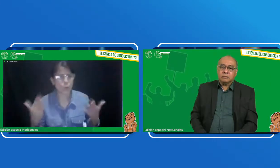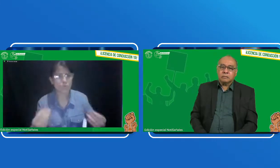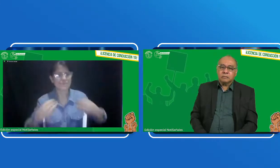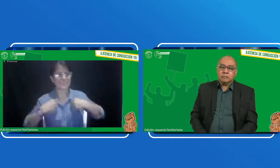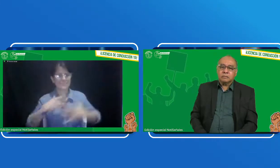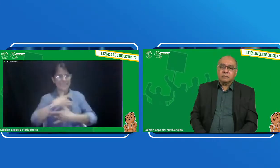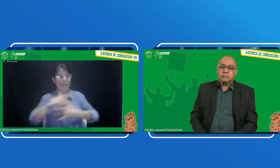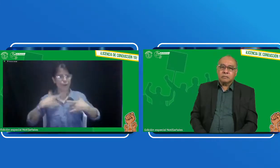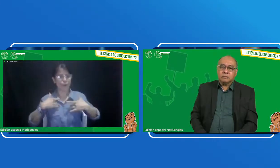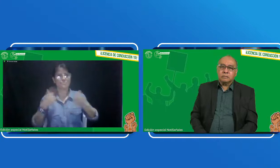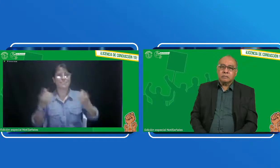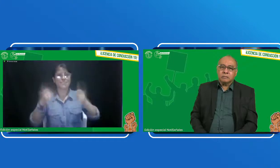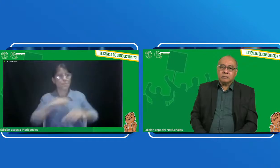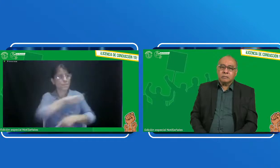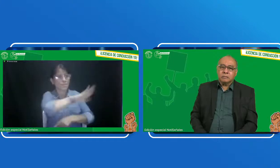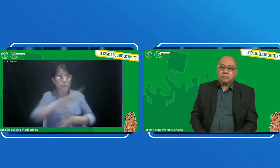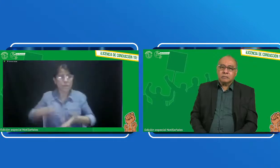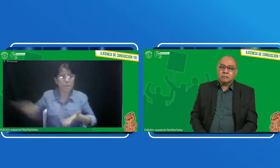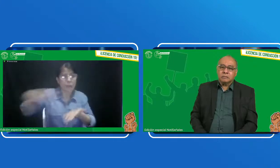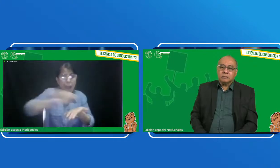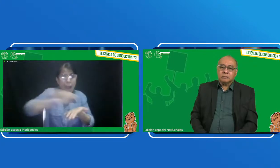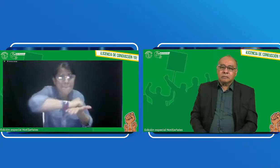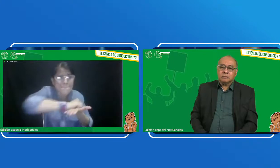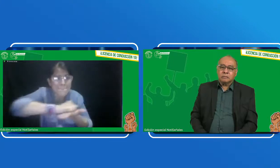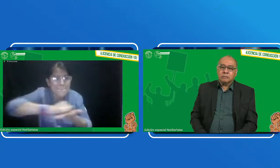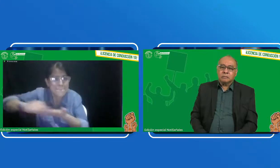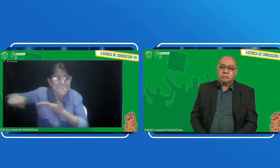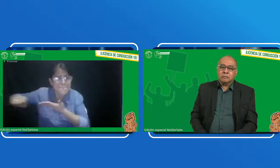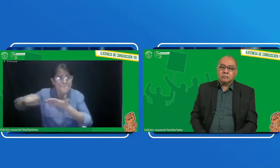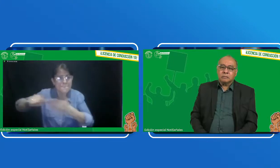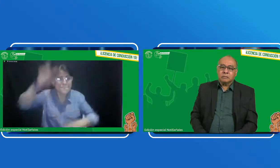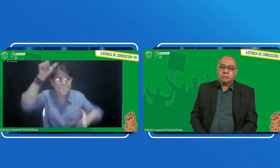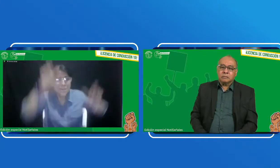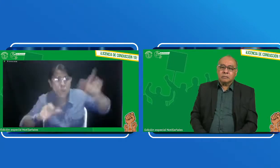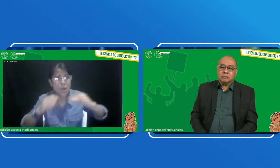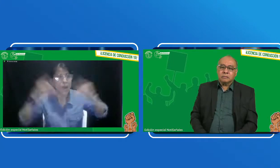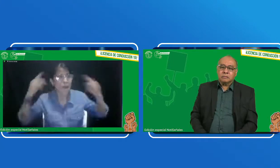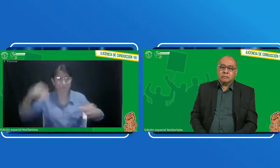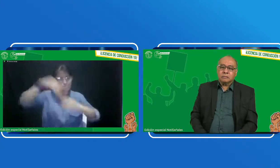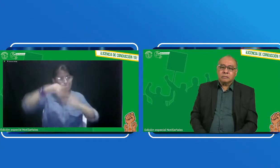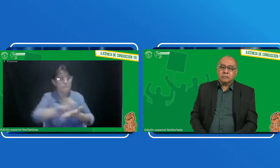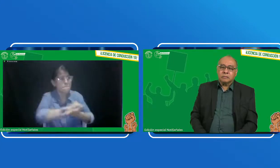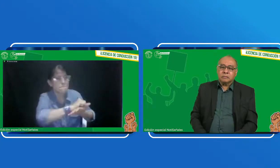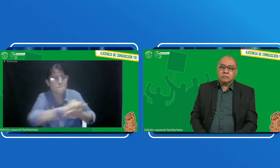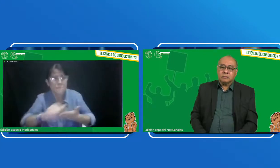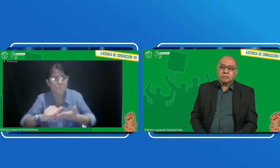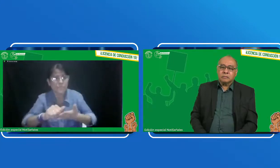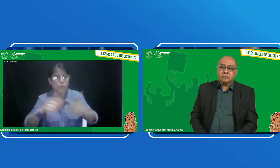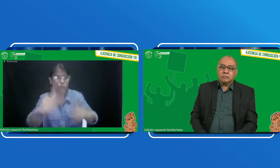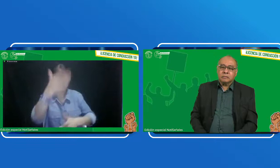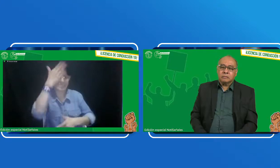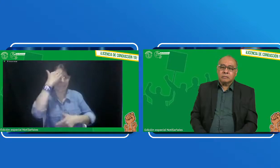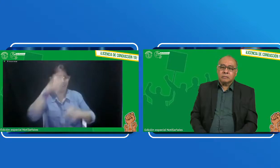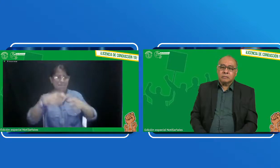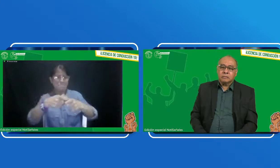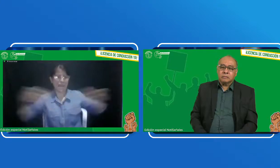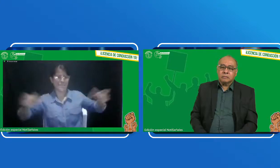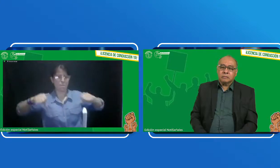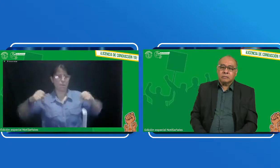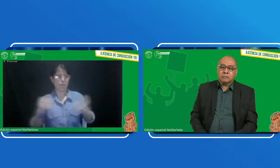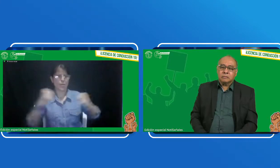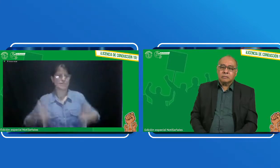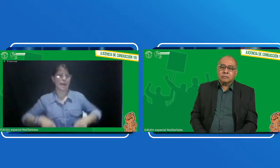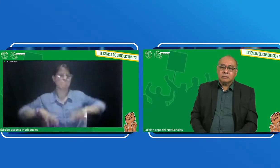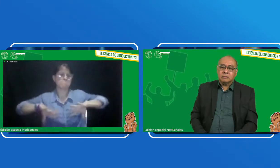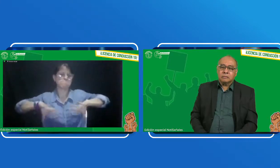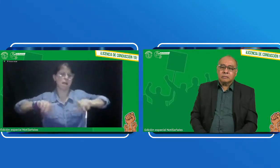si hace lluvia. Ustedes saben que es bastante inestable todo el tema del clima, y también pensar